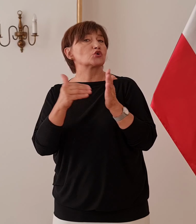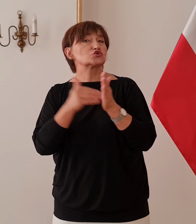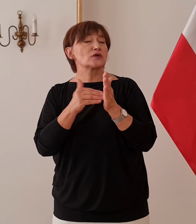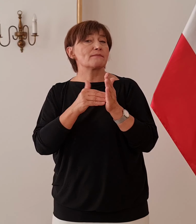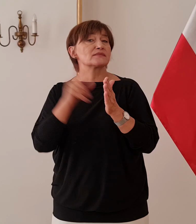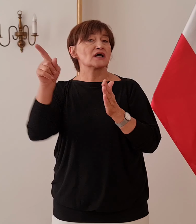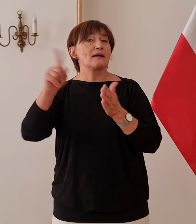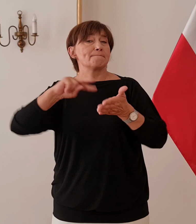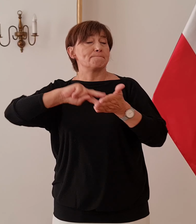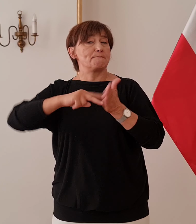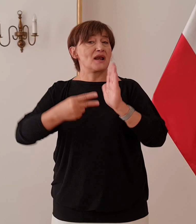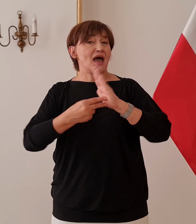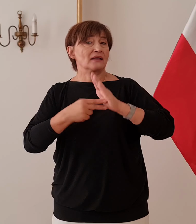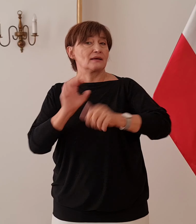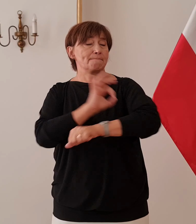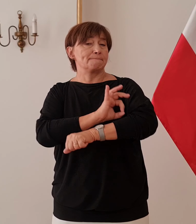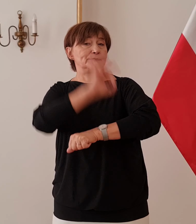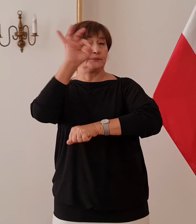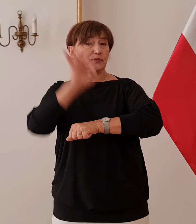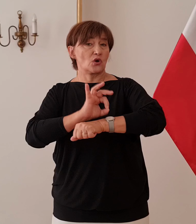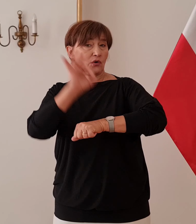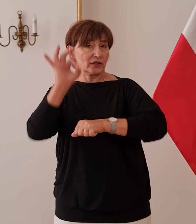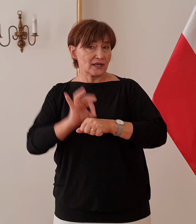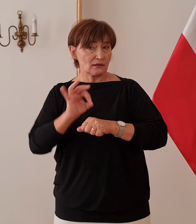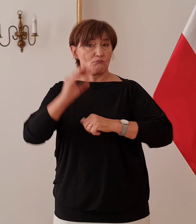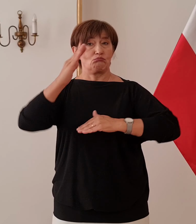związanych z planowaną budową.